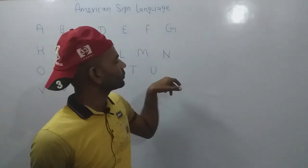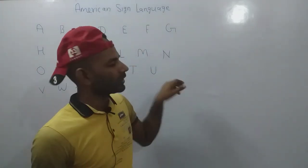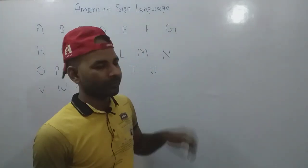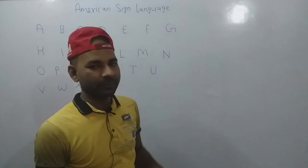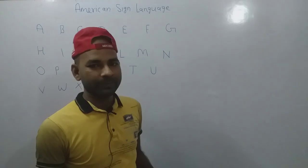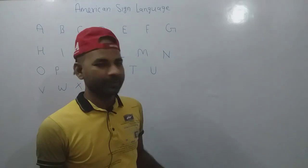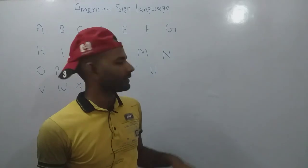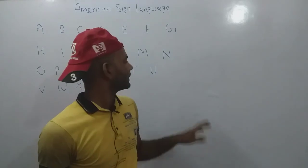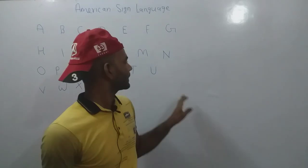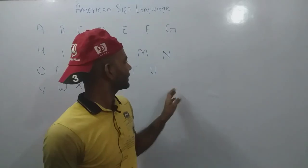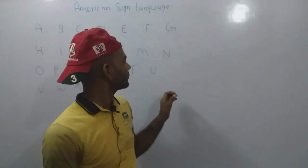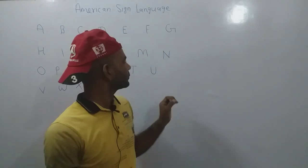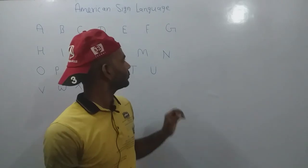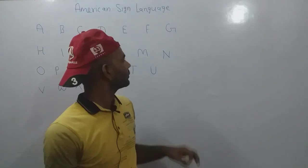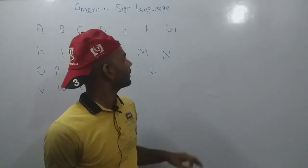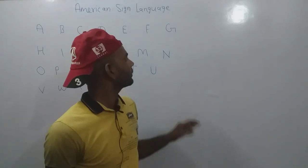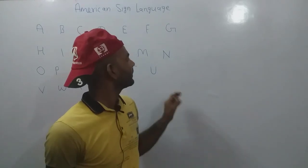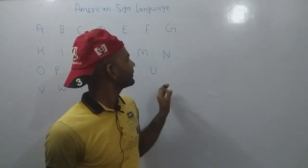आपको अच्छा लगे, जो कुछ बोलना हो आपको।